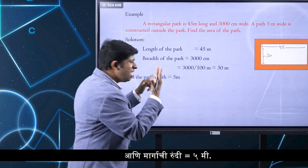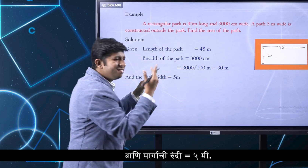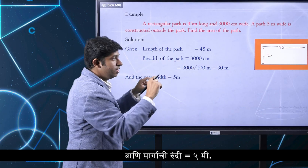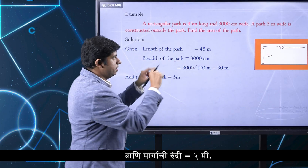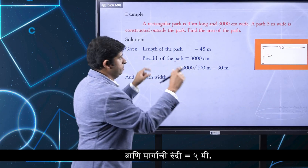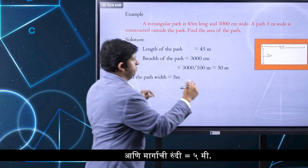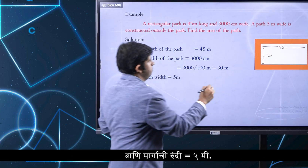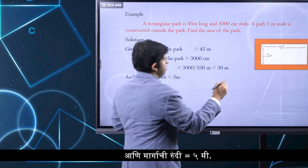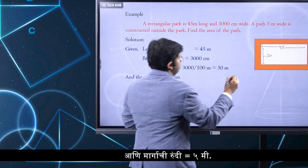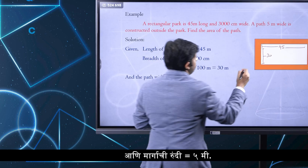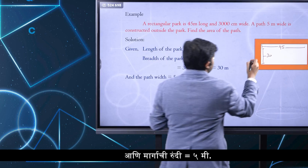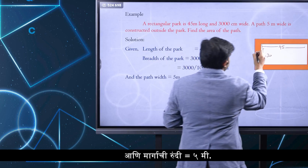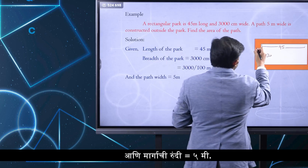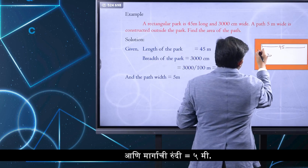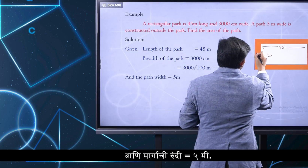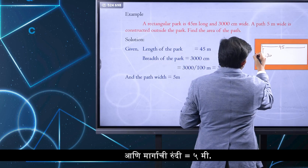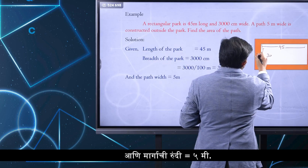आणि मार्गाची रुंदी 5 मीटर.